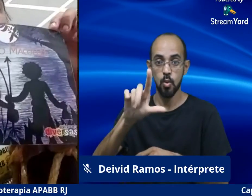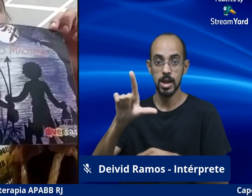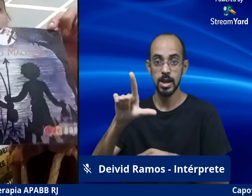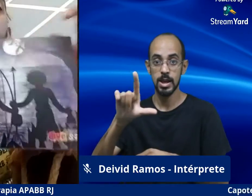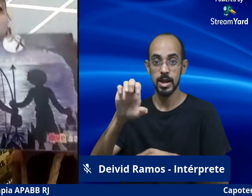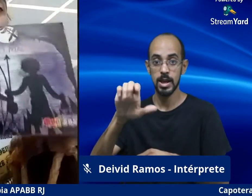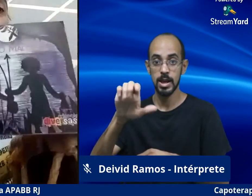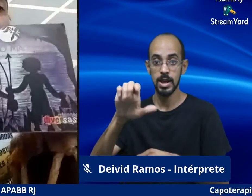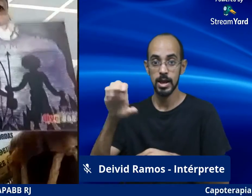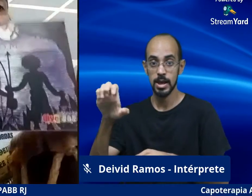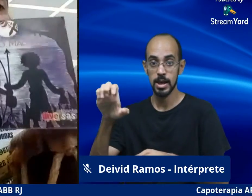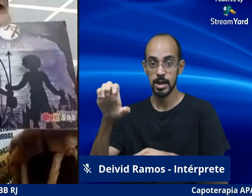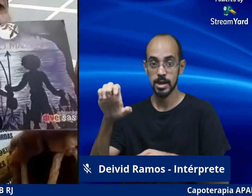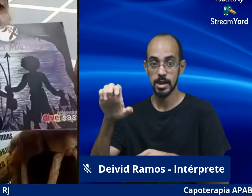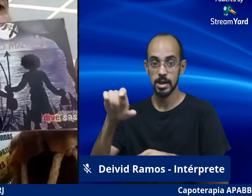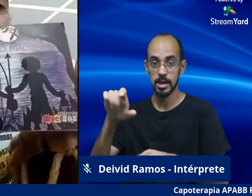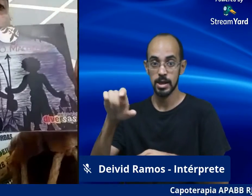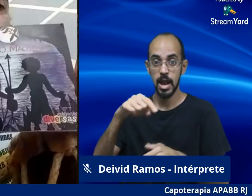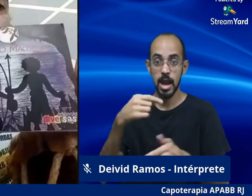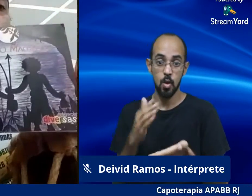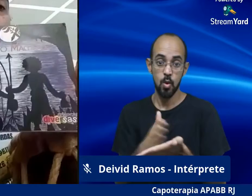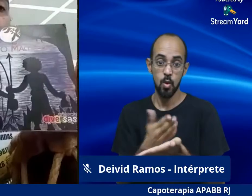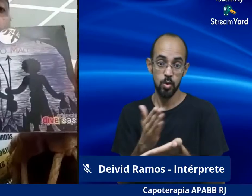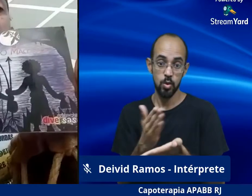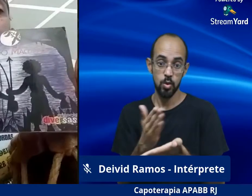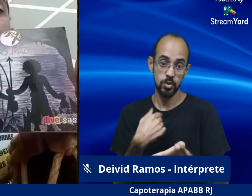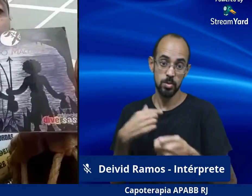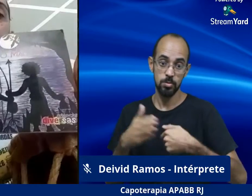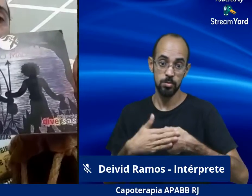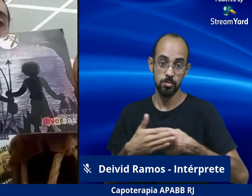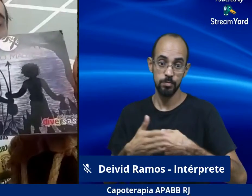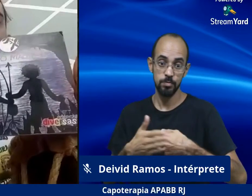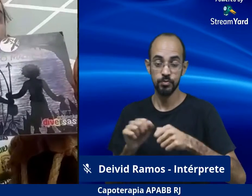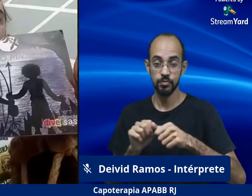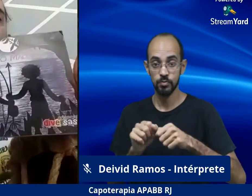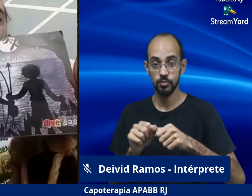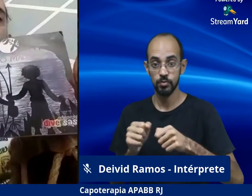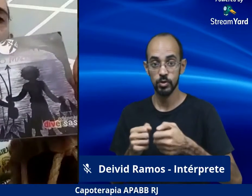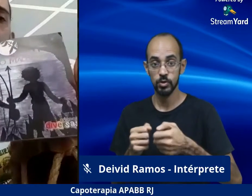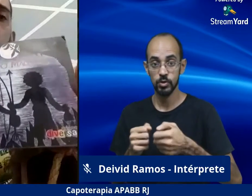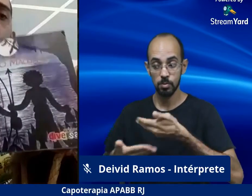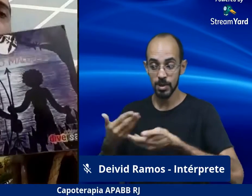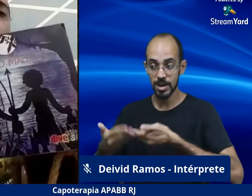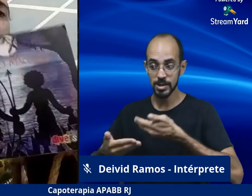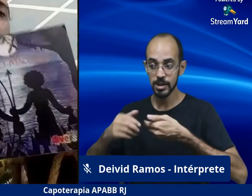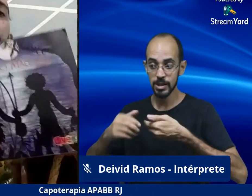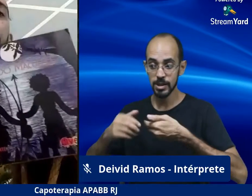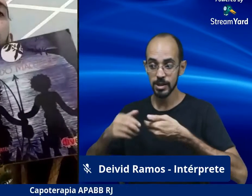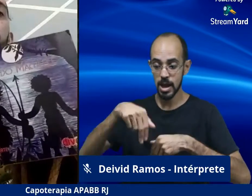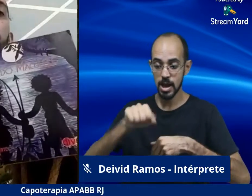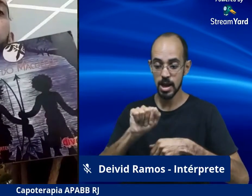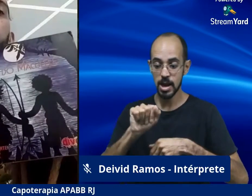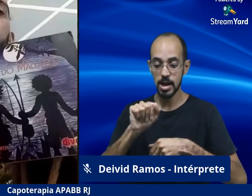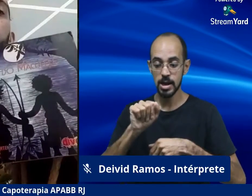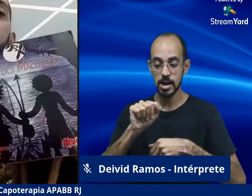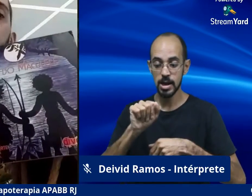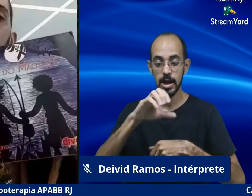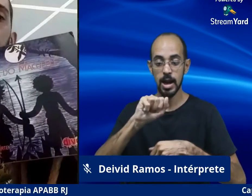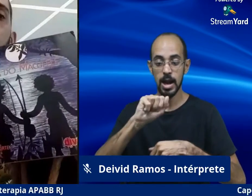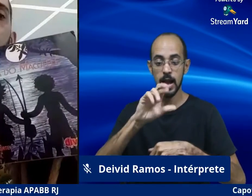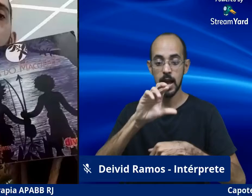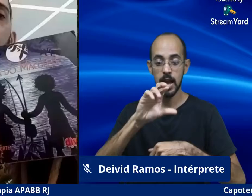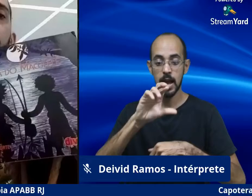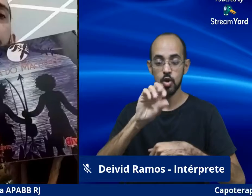foi um livro que eu escrevi em parceria com a Ana Carolina Lacorte, que também é uma pedagoga, né, tá junto comigo do